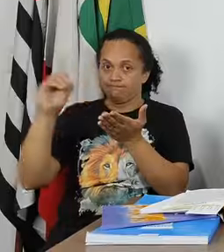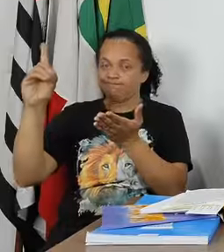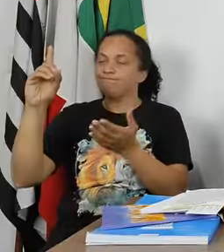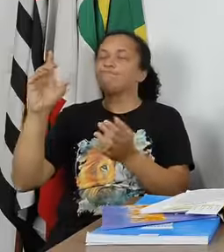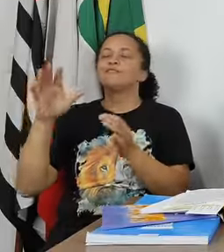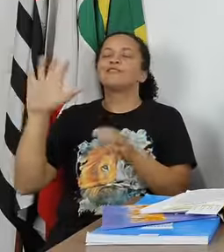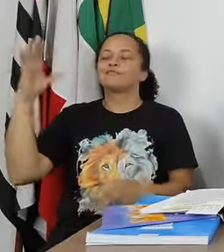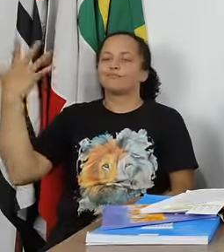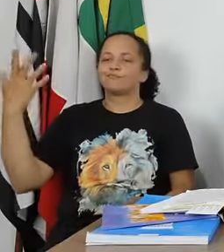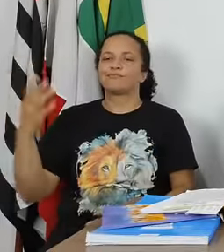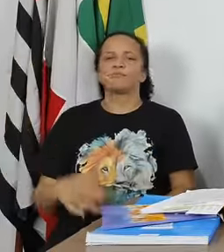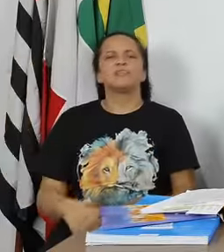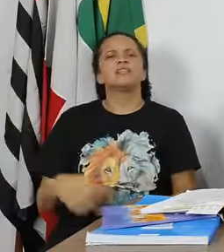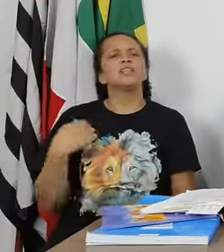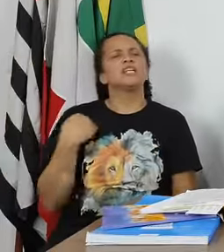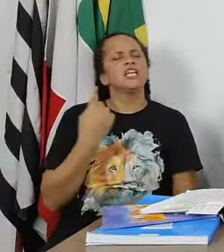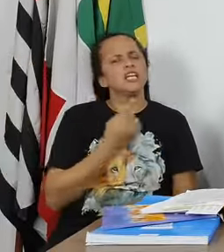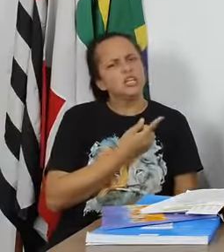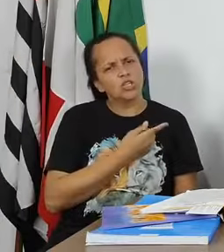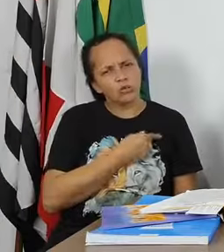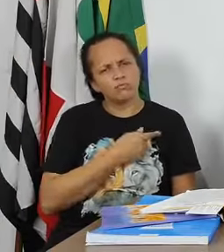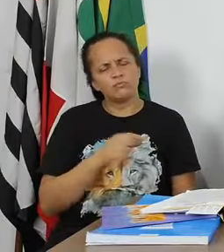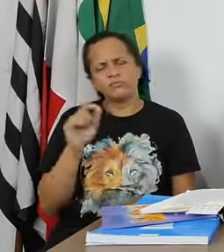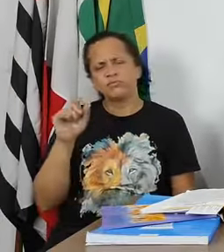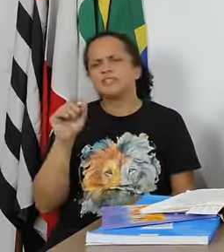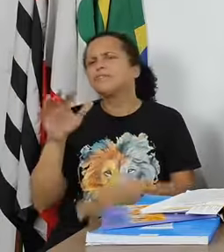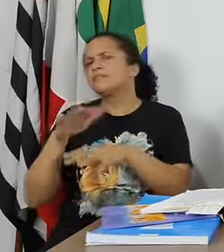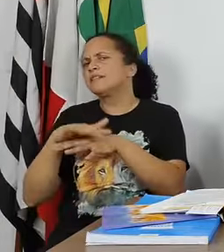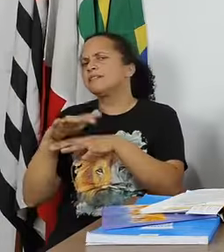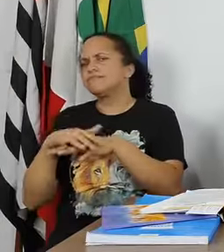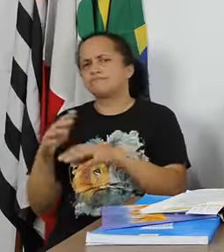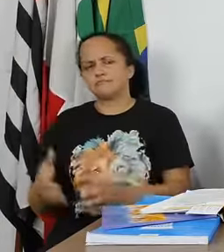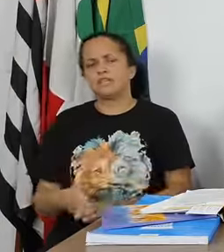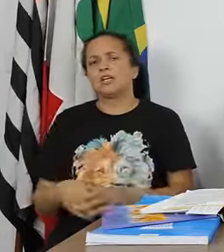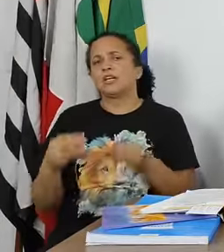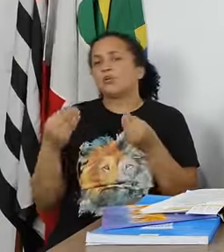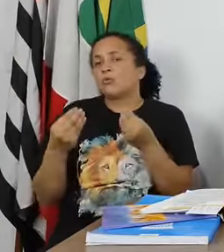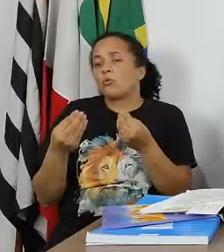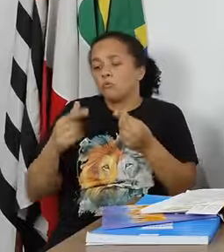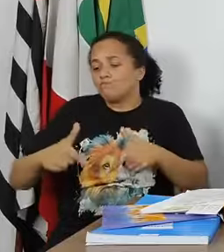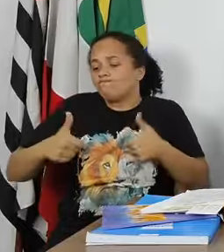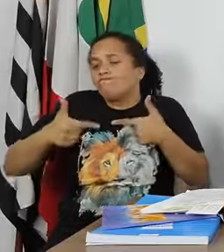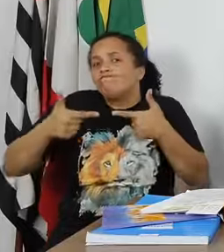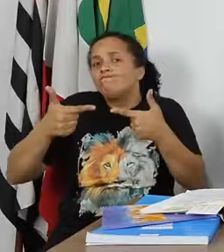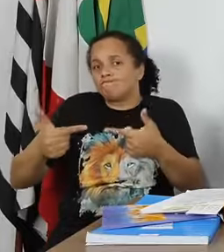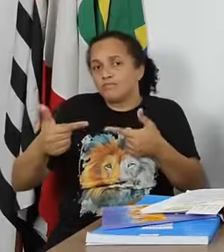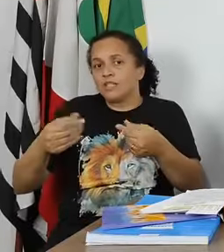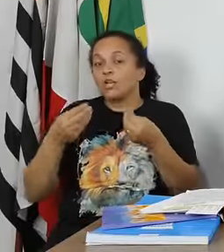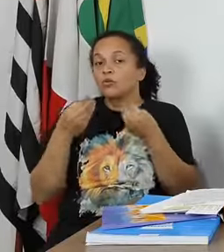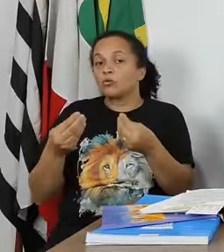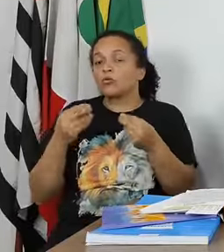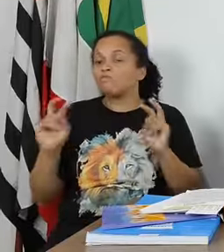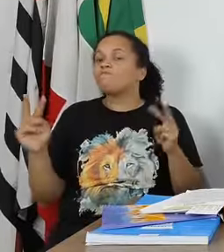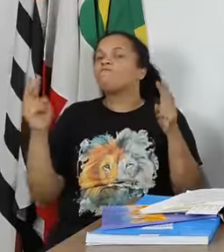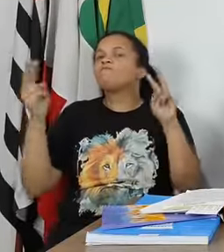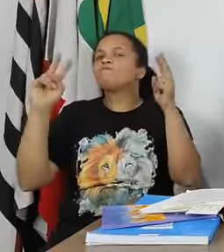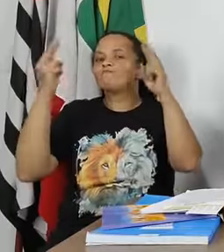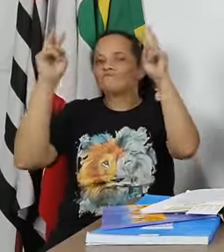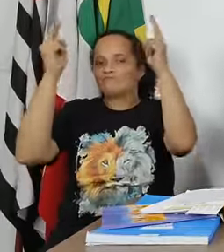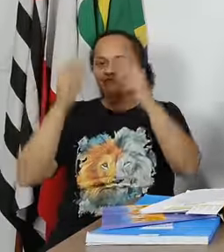e nós? O que fazer como estamos nesse contexto, né? Como combater? Como vencer isso, né? Como ser